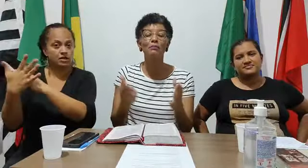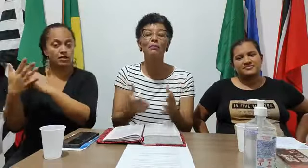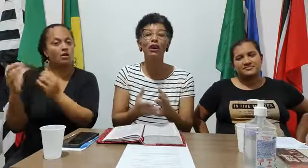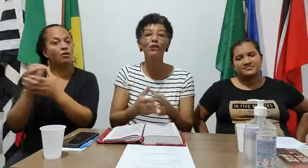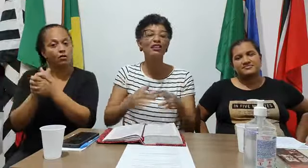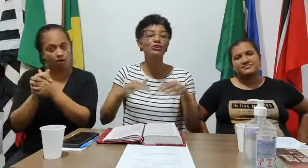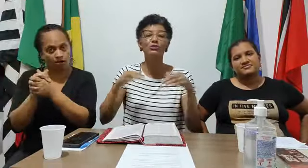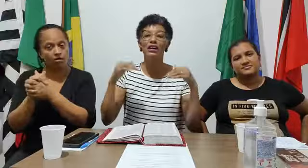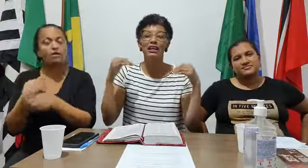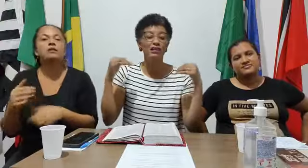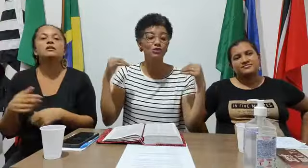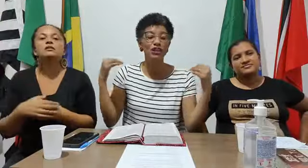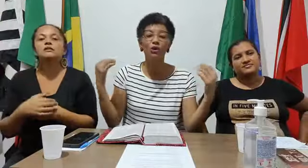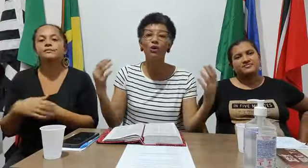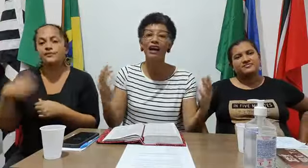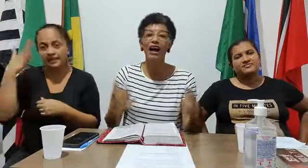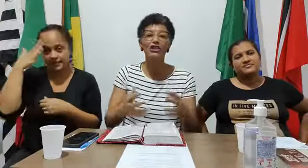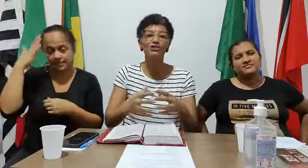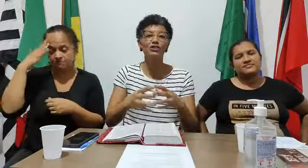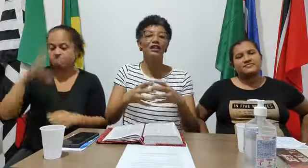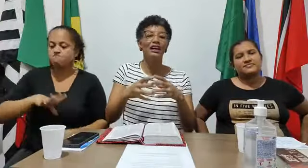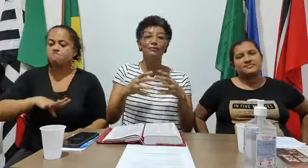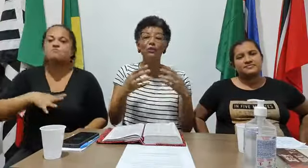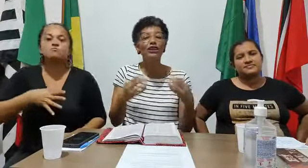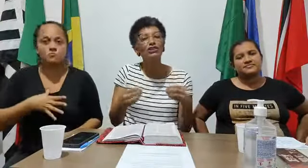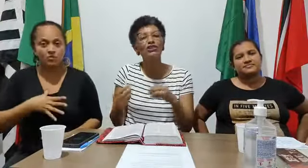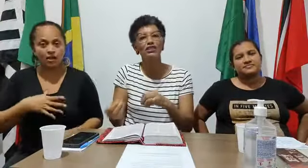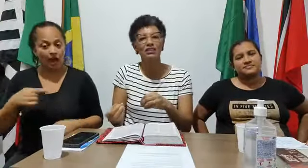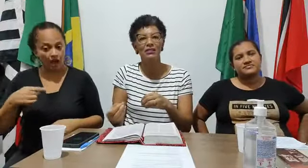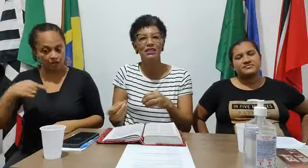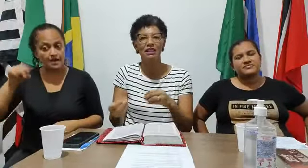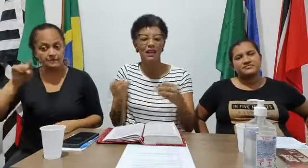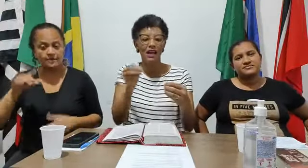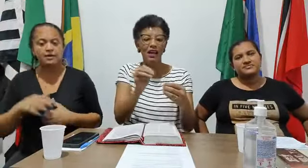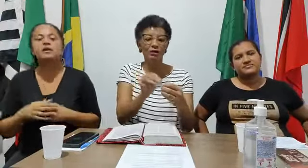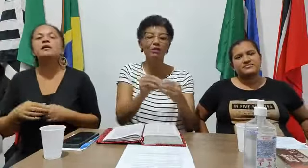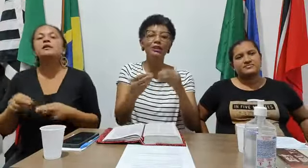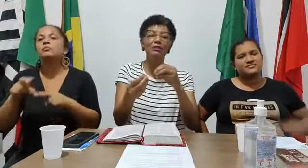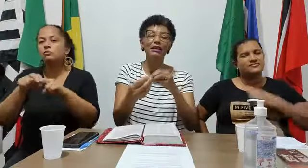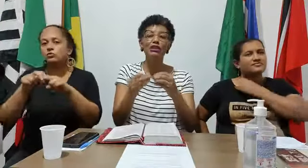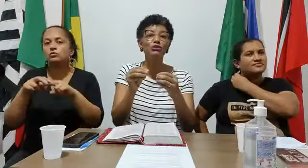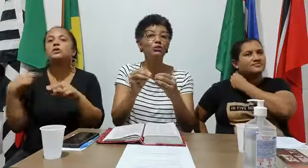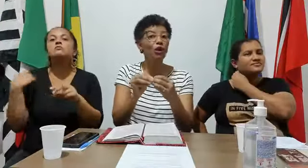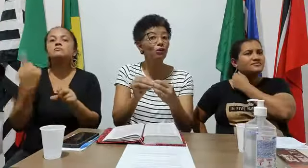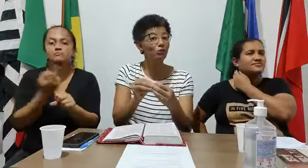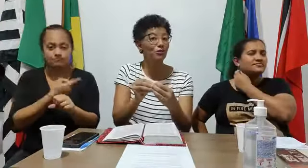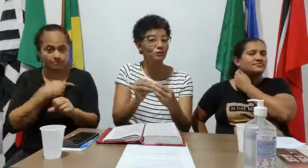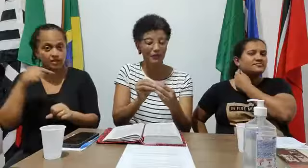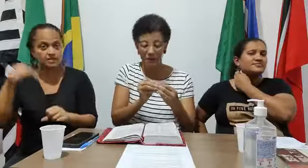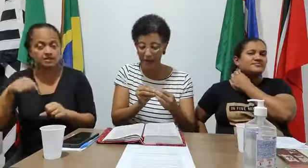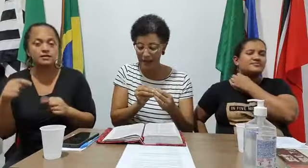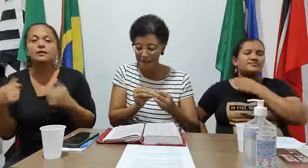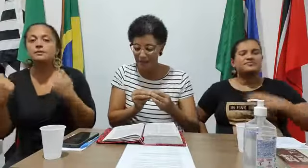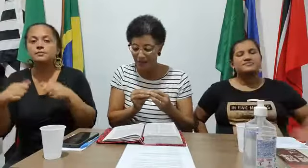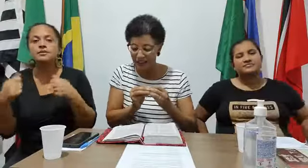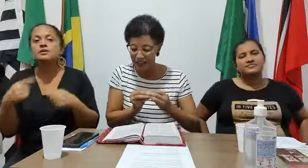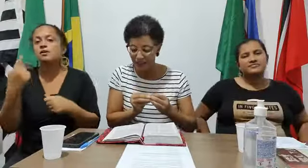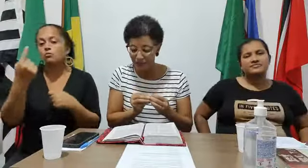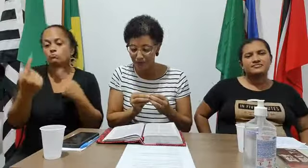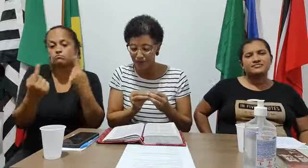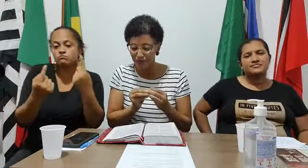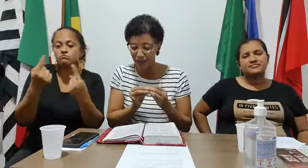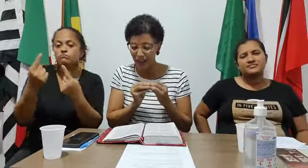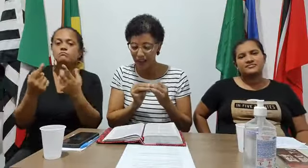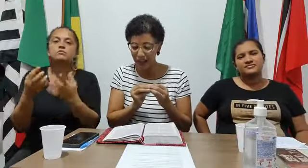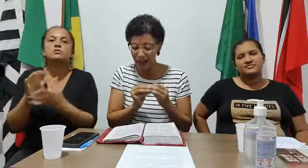nos apoiam, eles nos encorajam. Por isso que nós estamos aqui. É um dependendo do outro. Amém?